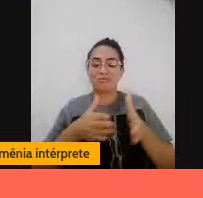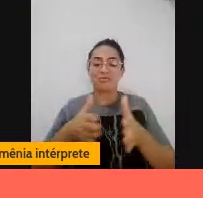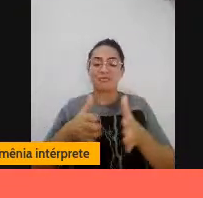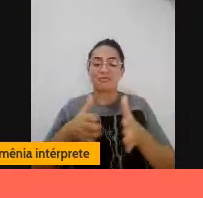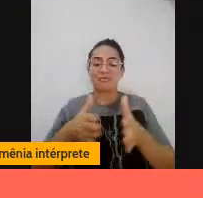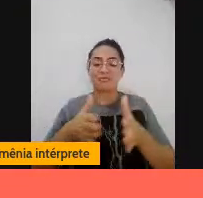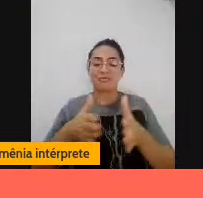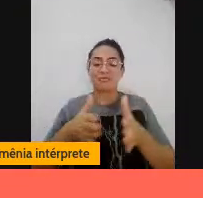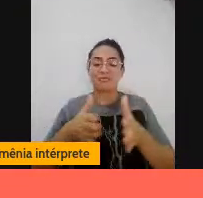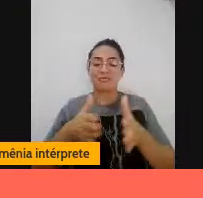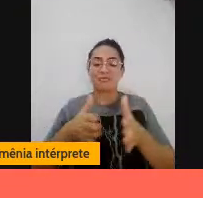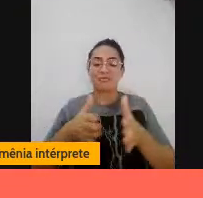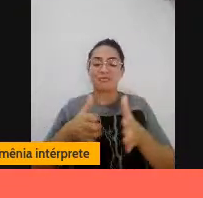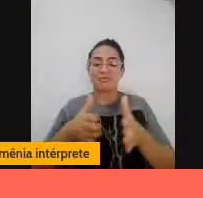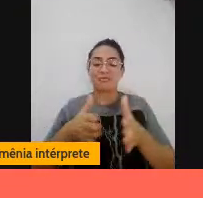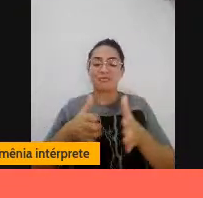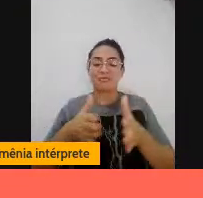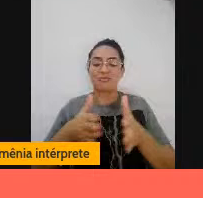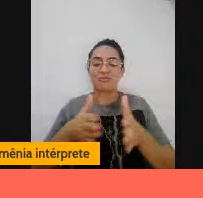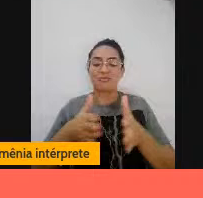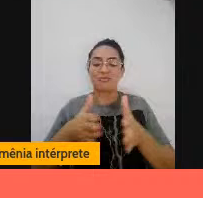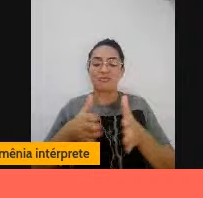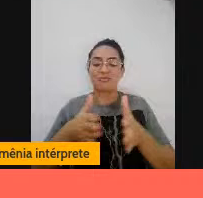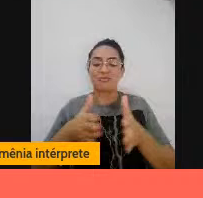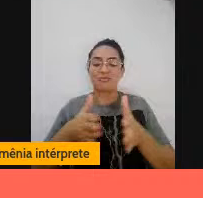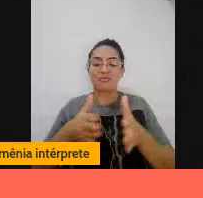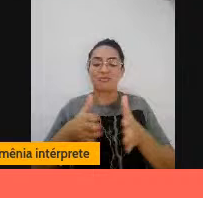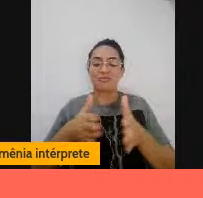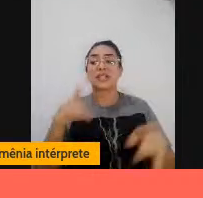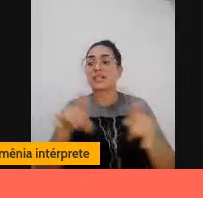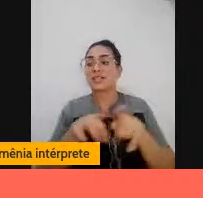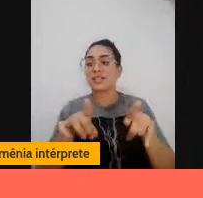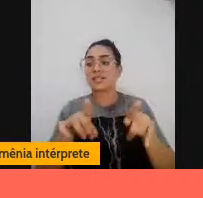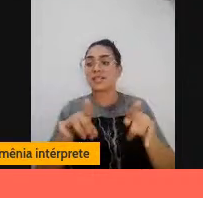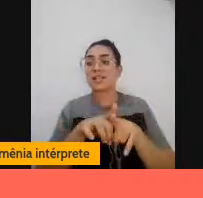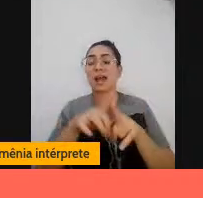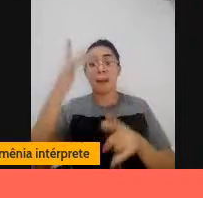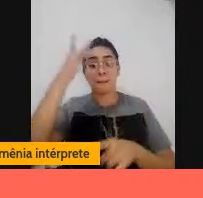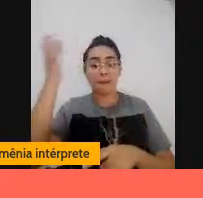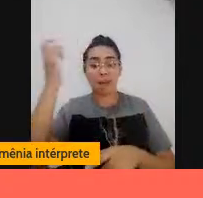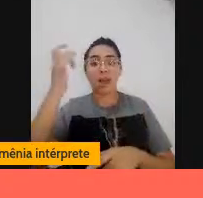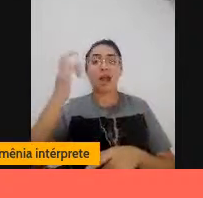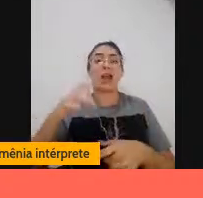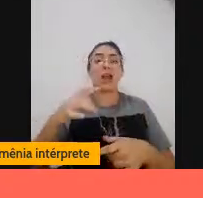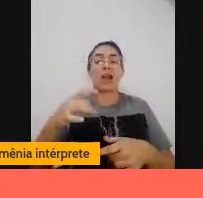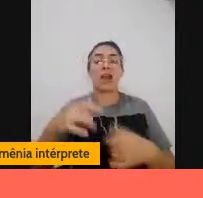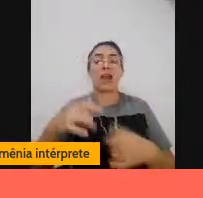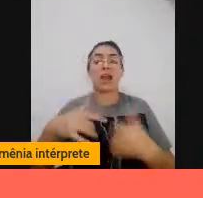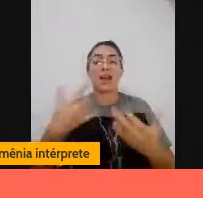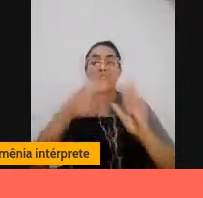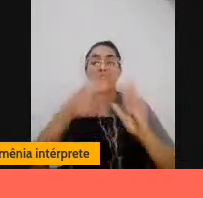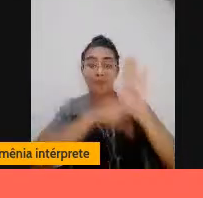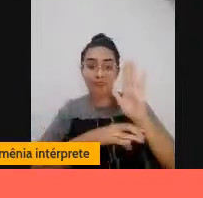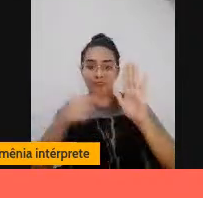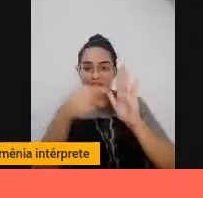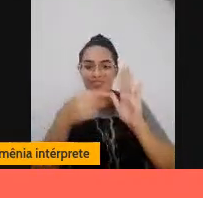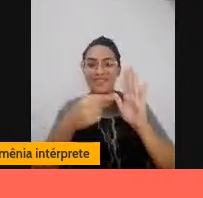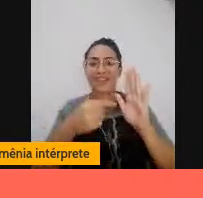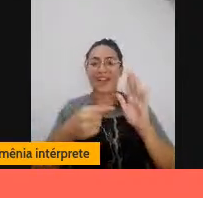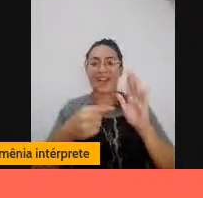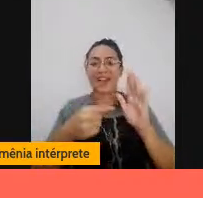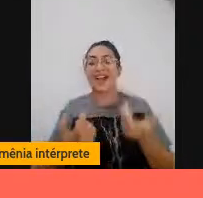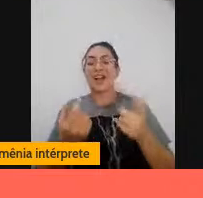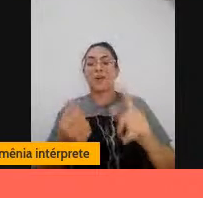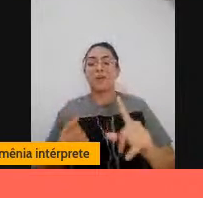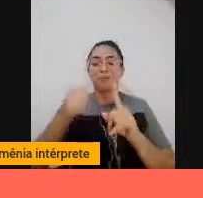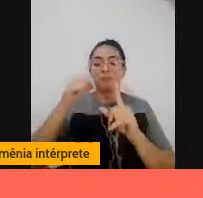que era só isso mesmo. E vou tentar, como a Adriana falou, amanhã mesmo vou colocar no meu currículo Lattes, animador digital,